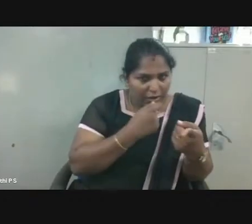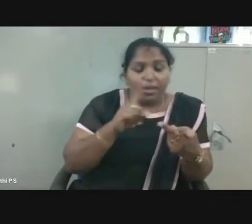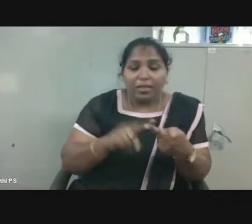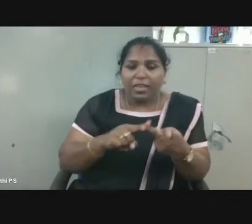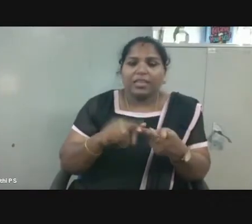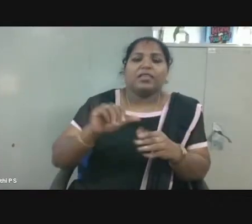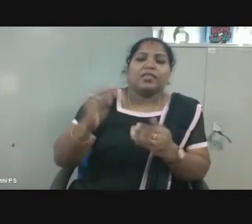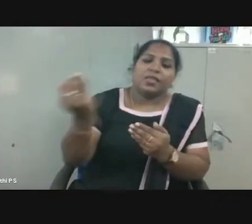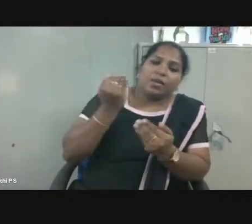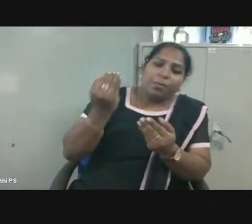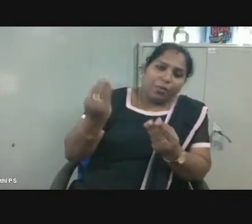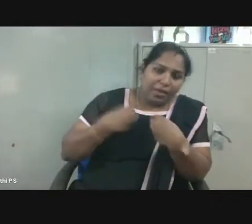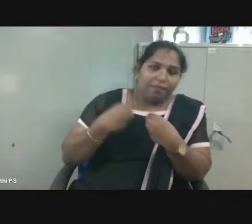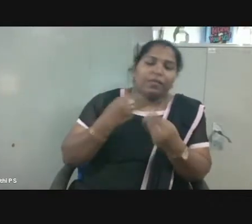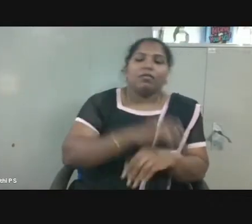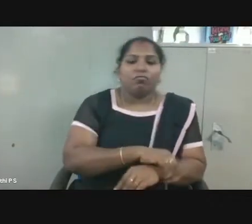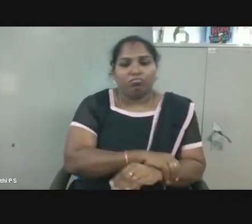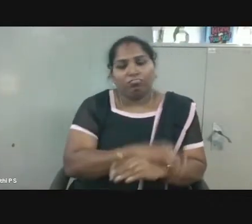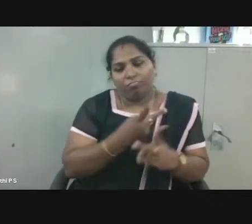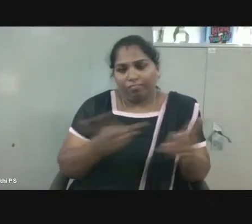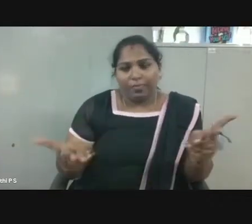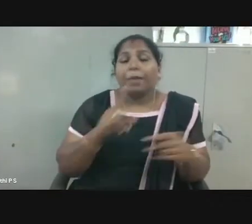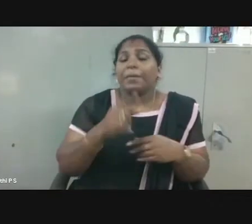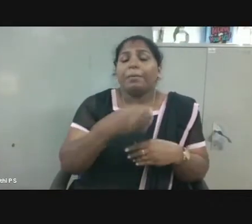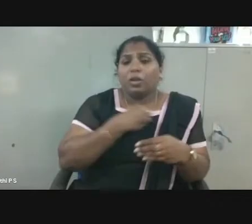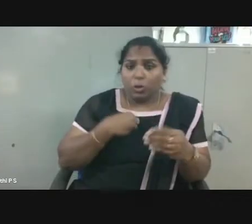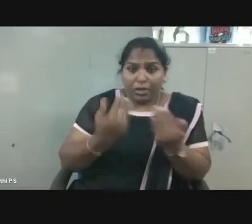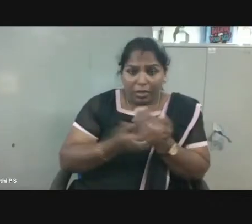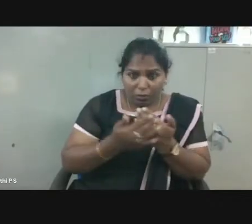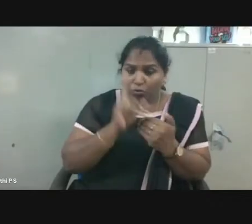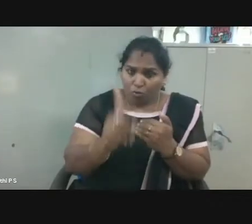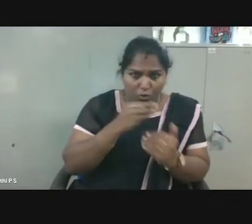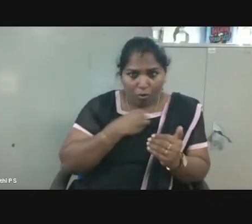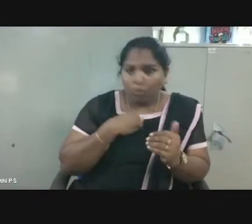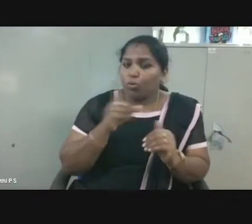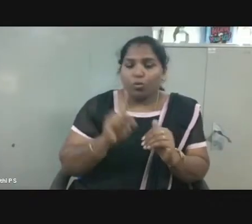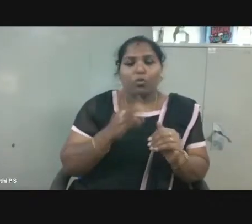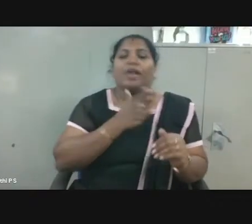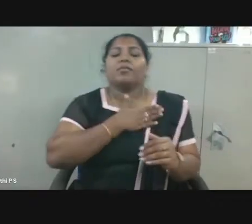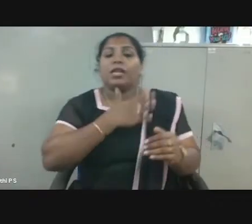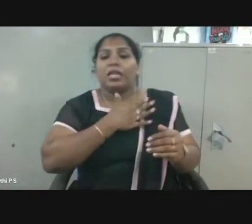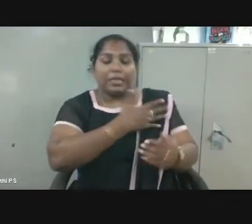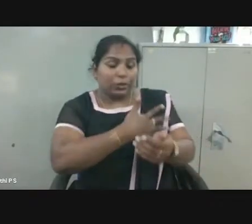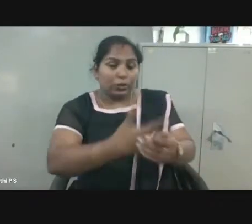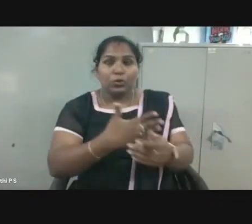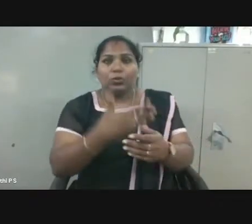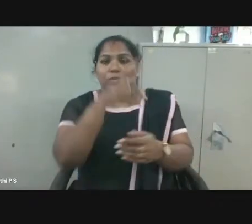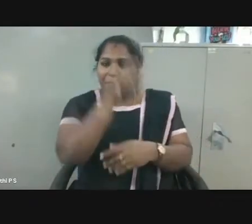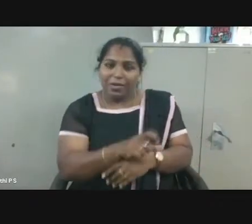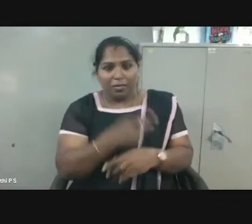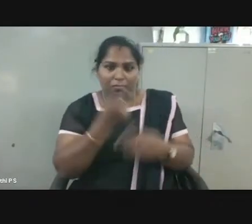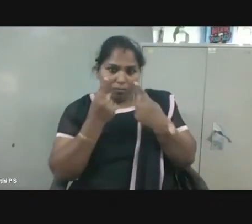ചികിത്സ. ഇത് നമ്മൾ ചികിത്സിക്കുന്ന ഒരു ഡോക്ടർ മാത്രമല്ല, ന്യൂറോളജിസ്റ്റ് ആണ് ഈ അസുഖം കണ്ടുപിടിക്കുന്നത്. കാരണം മസിലും നെർവും ഒക്കെ